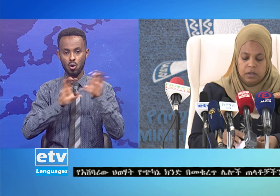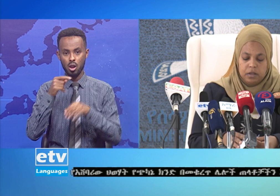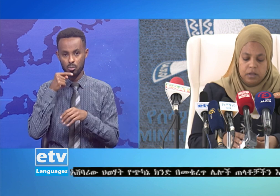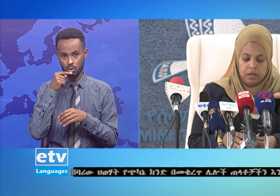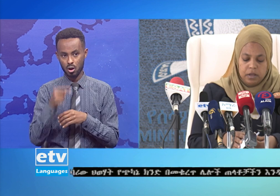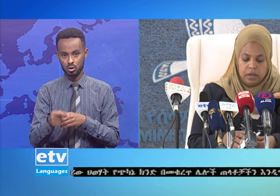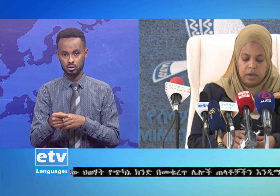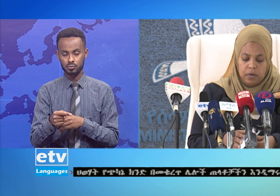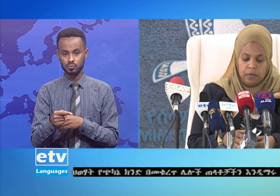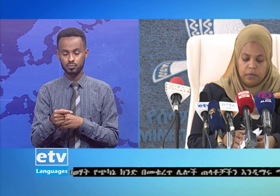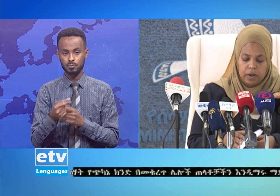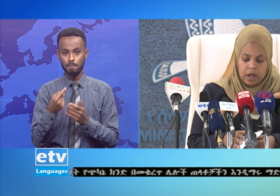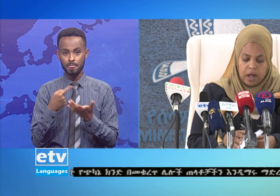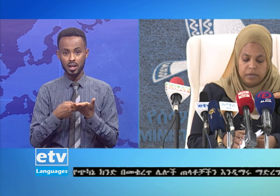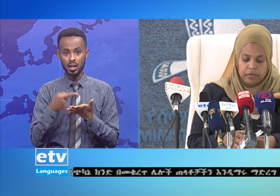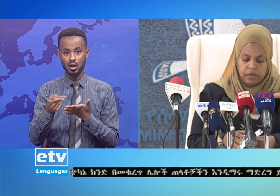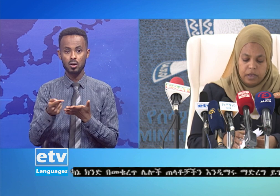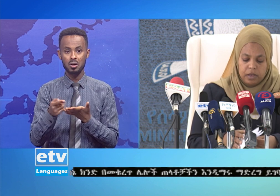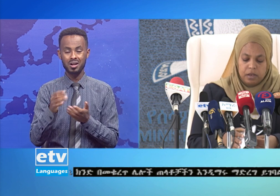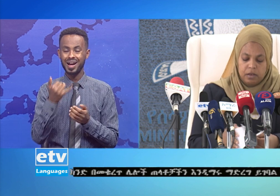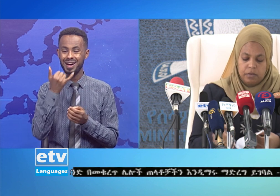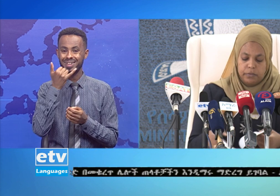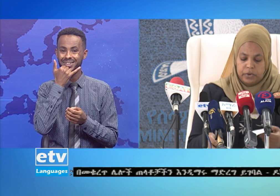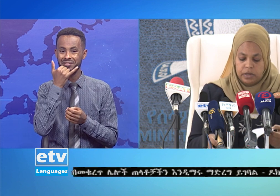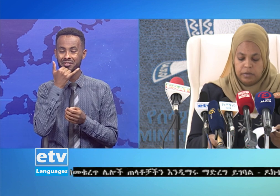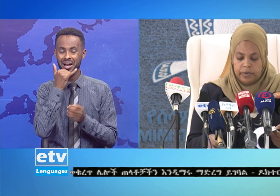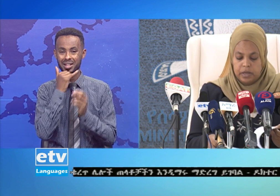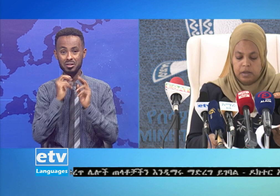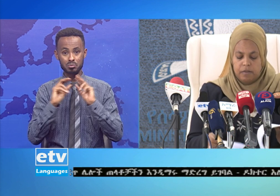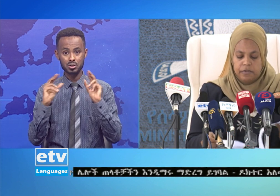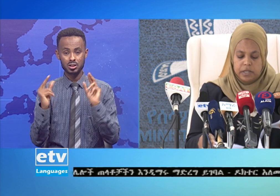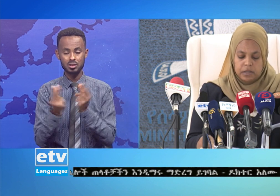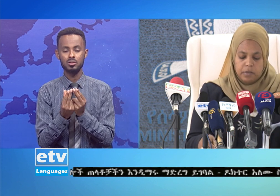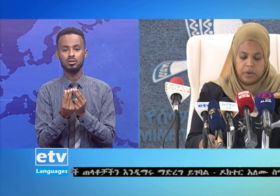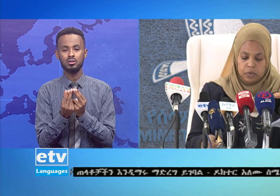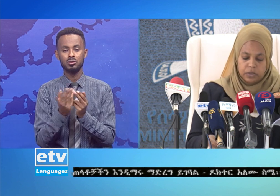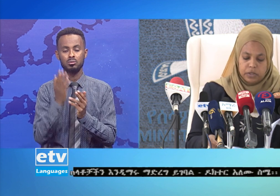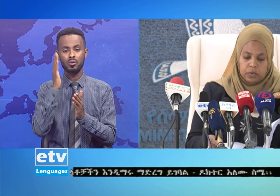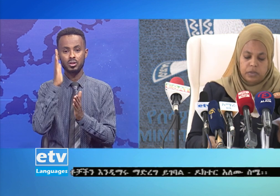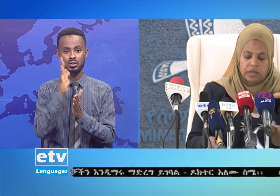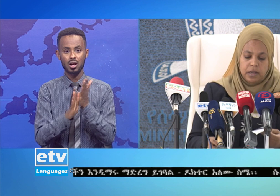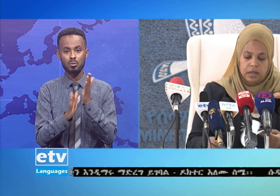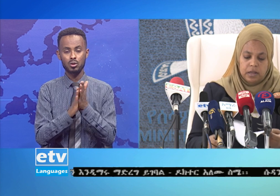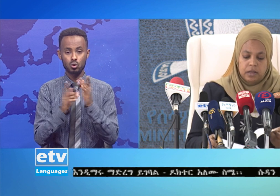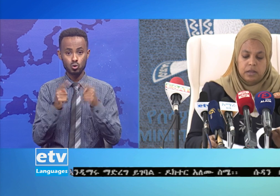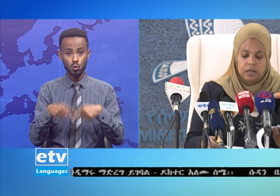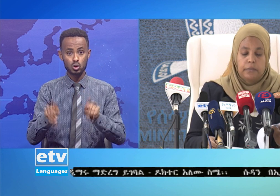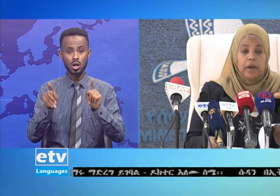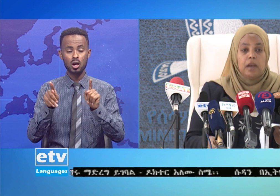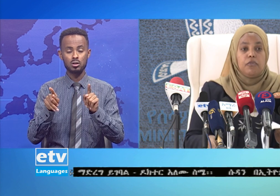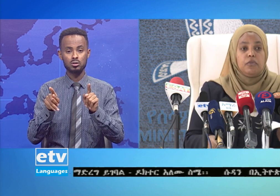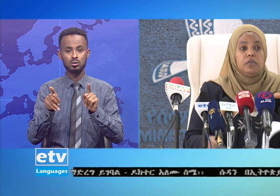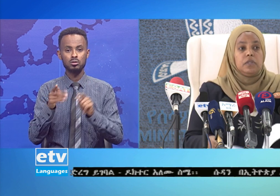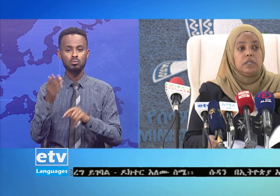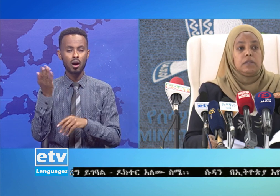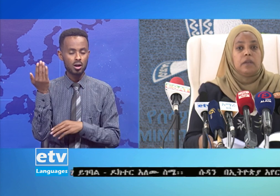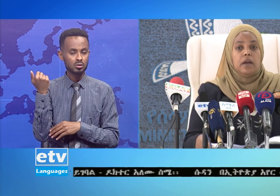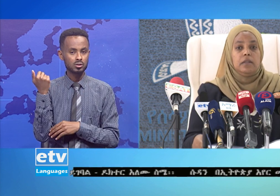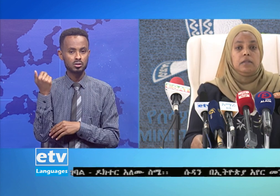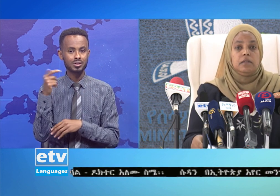ብለዋል። ይሄው አጥፊ ቡድን በፈጸመው ትንኮሳ